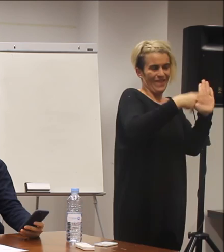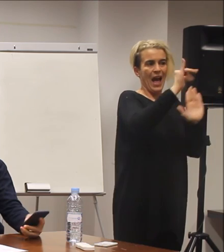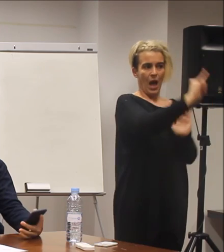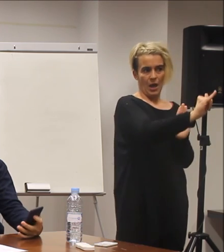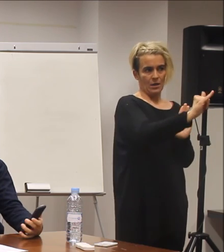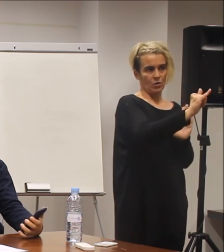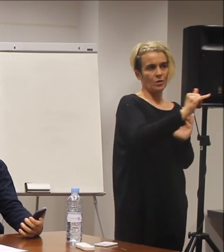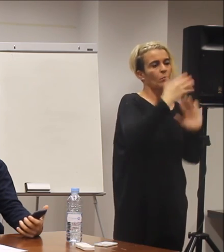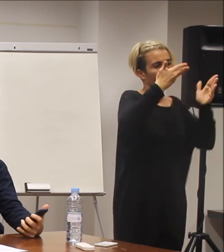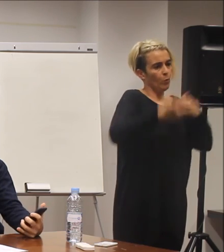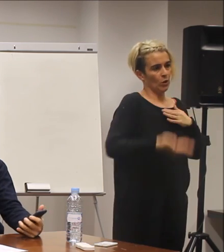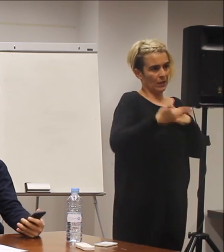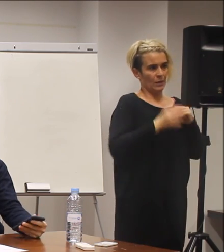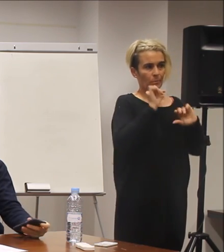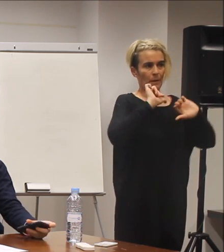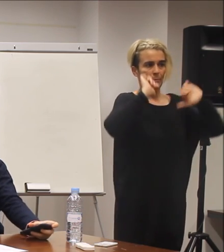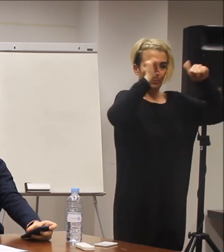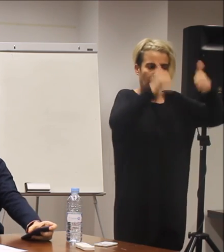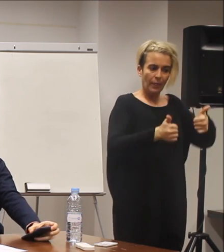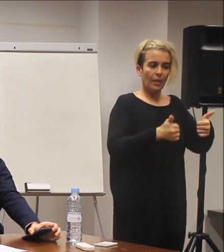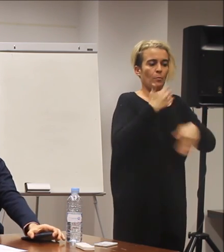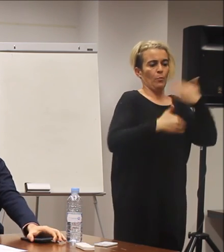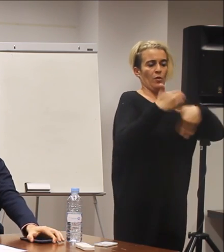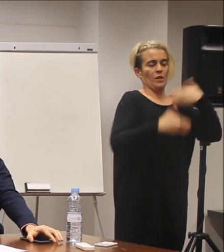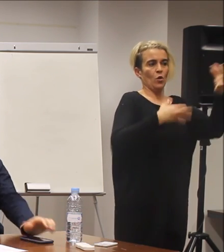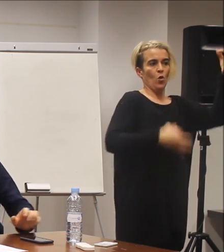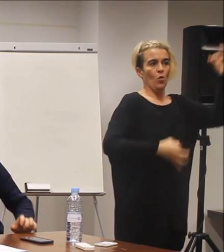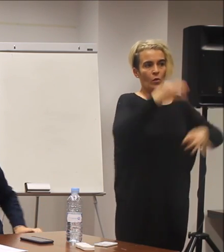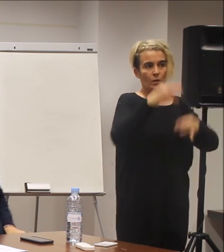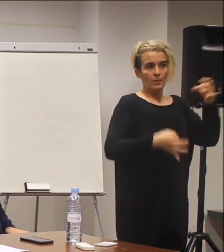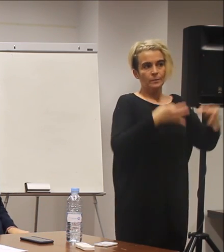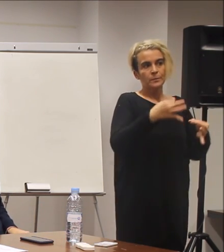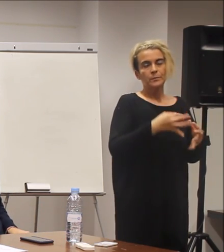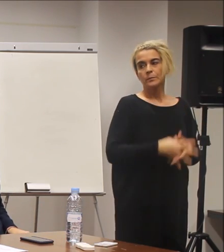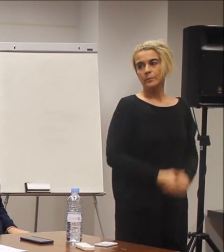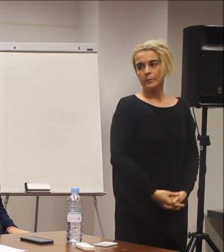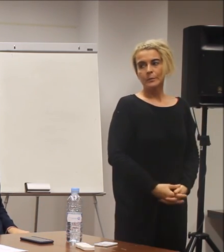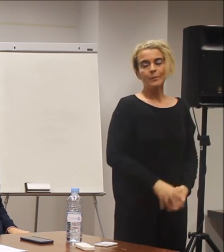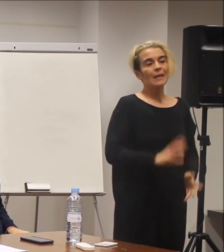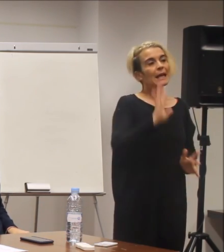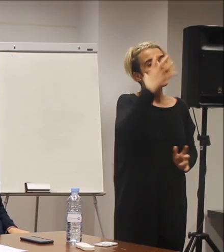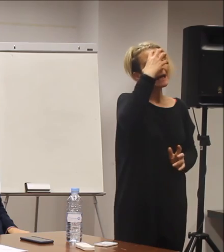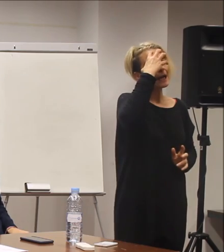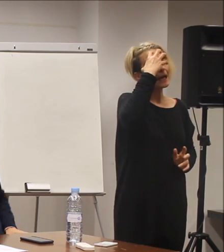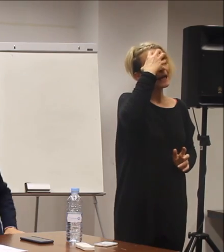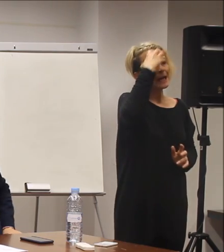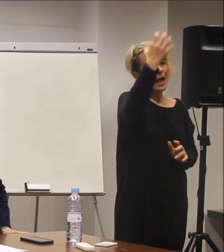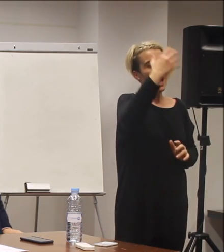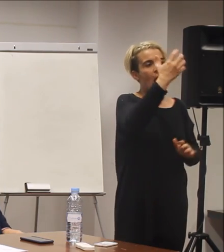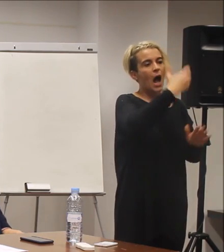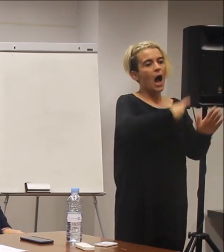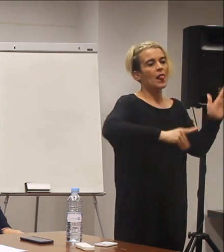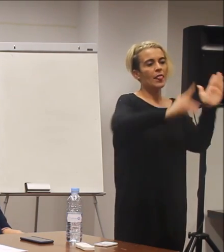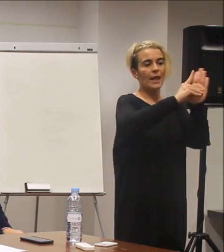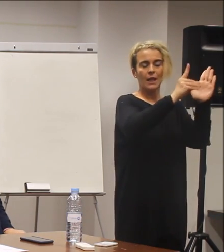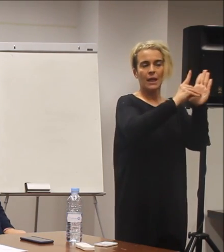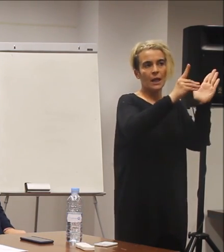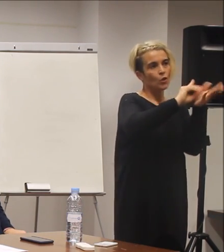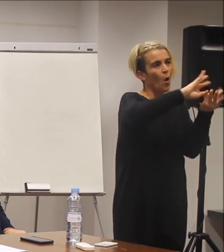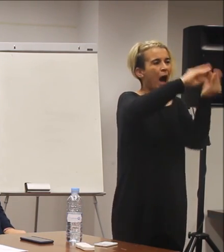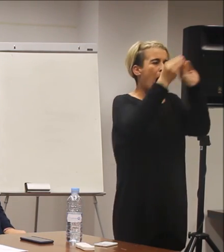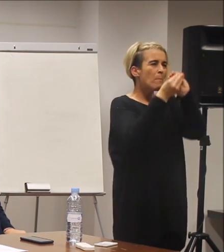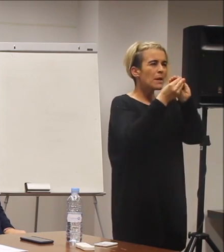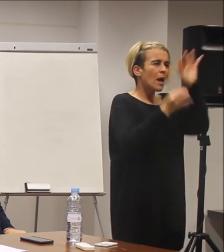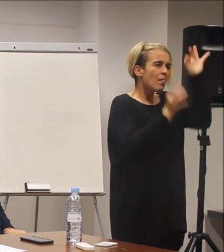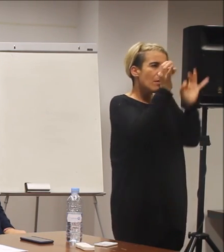para reclamar los gastos de hipoteca? Lo mismo, ¿vale? Aunque aquí es verdad que el Real Decreto nos aplica tal cual, nosotros siempre recomendamos lo